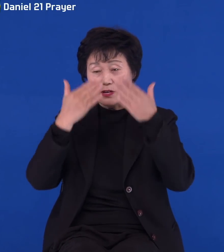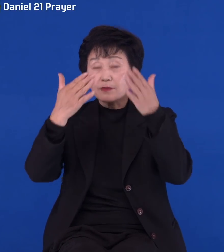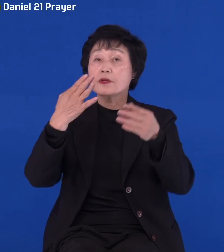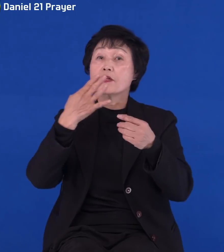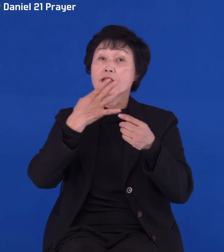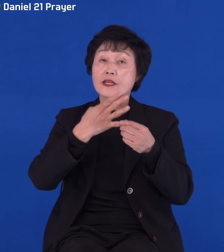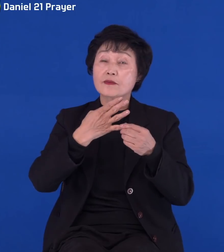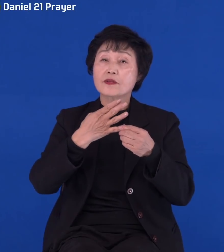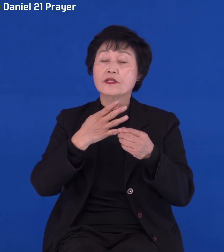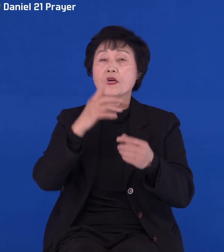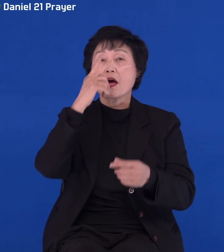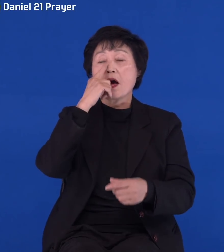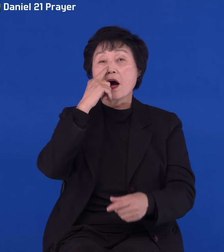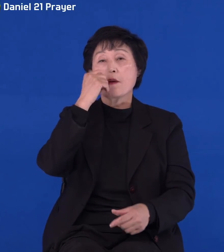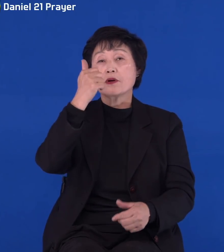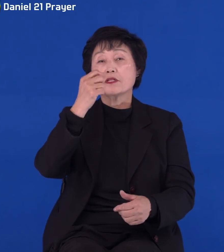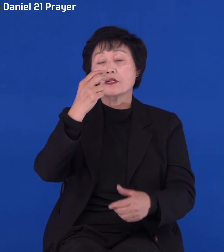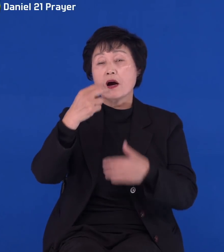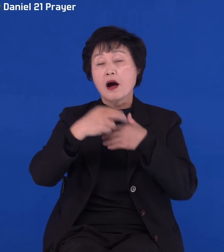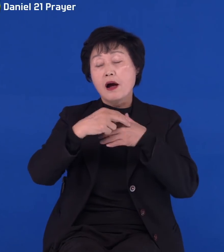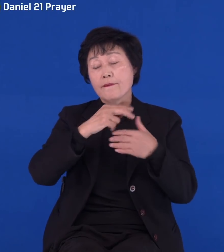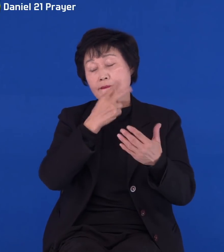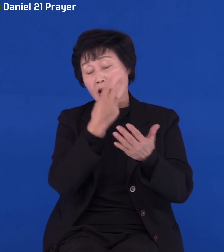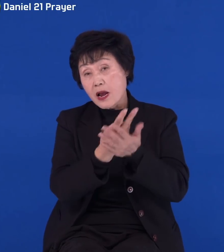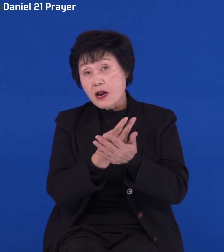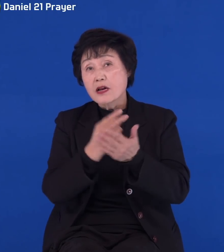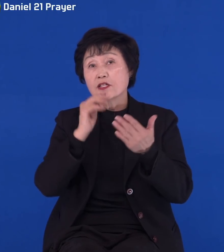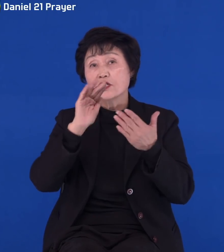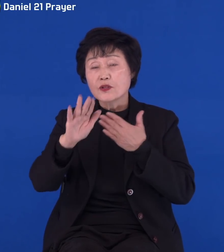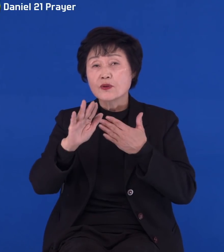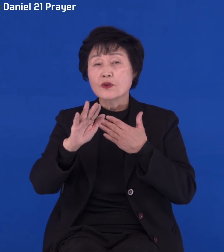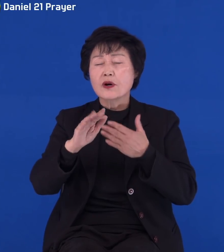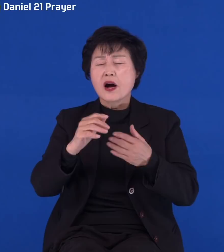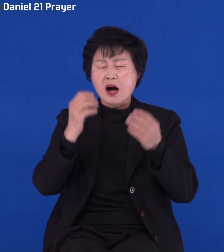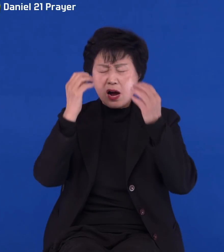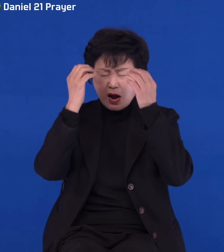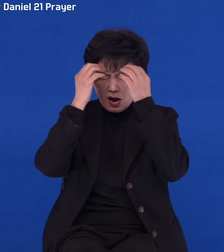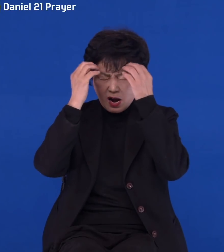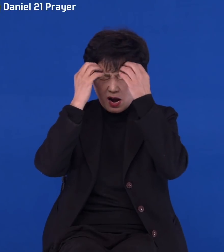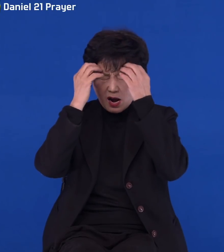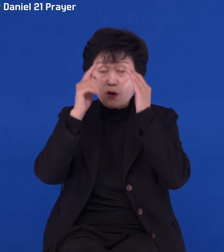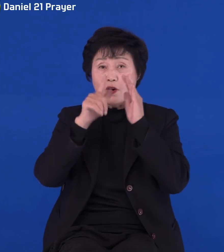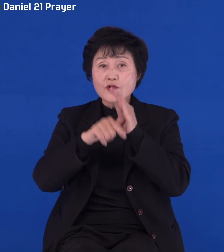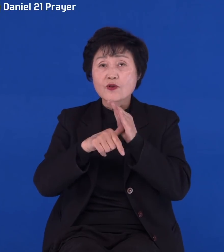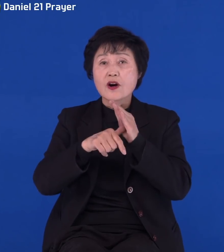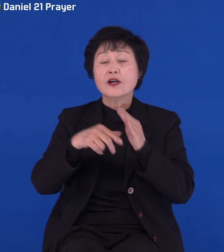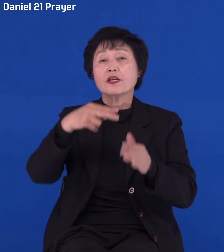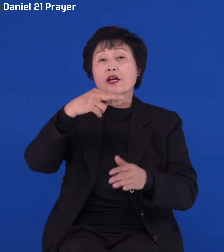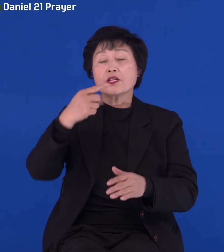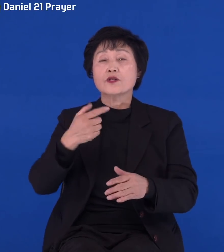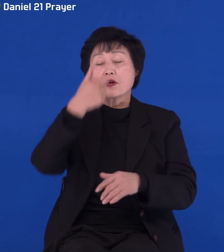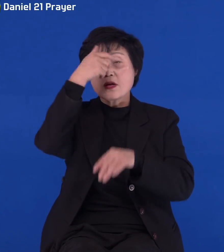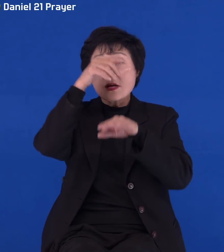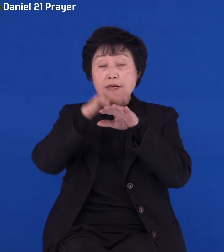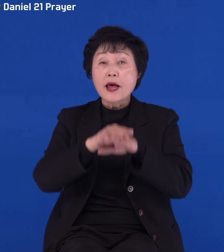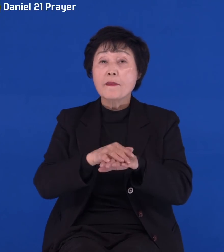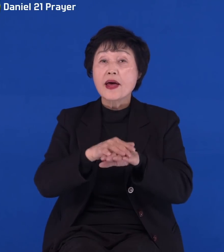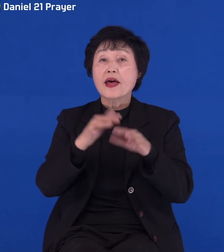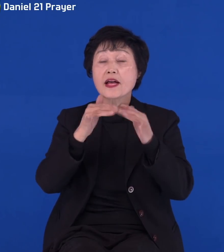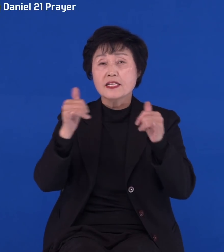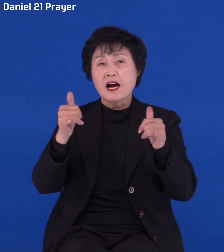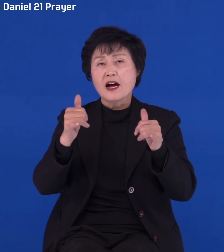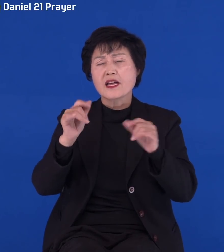쓰러지고 어린 아들 2명을 돌보아야 하는 극심한 절망과 고통의 순간에서도 예배자의 삶이 얼마나 소중한 것인지를